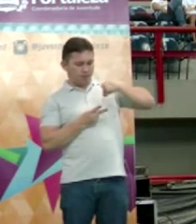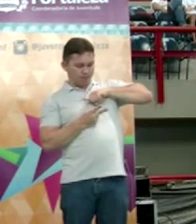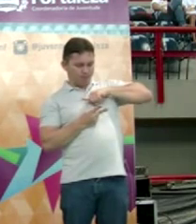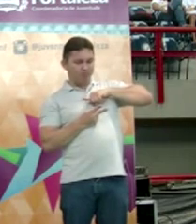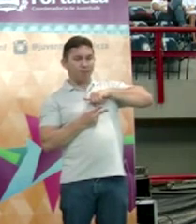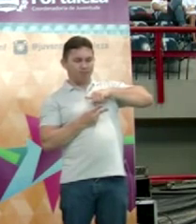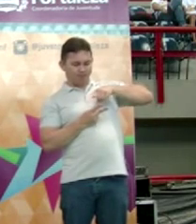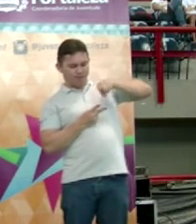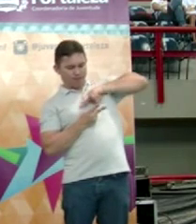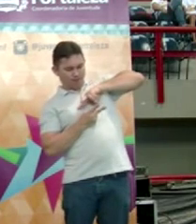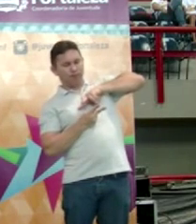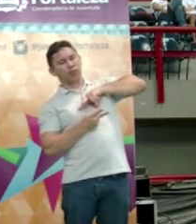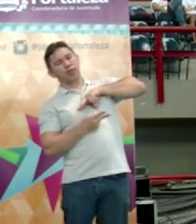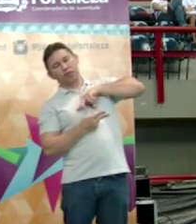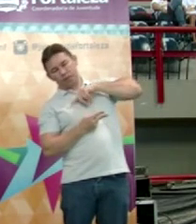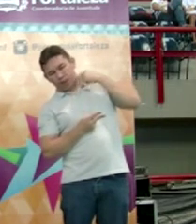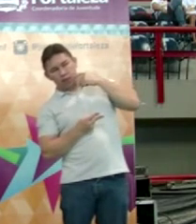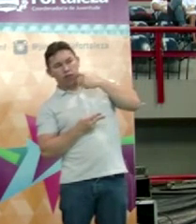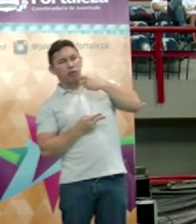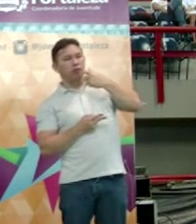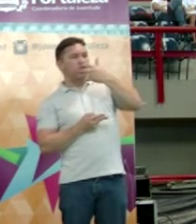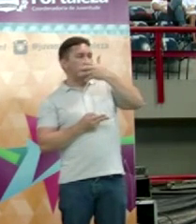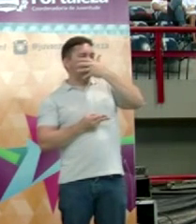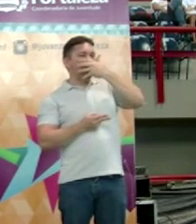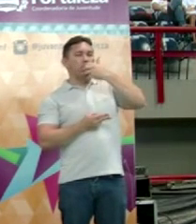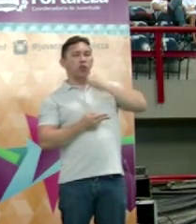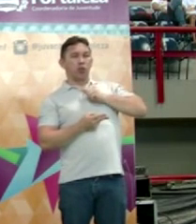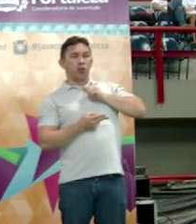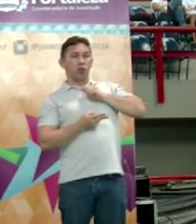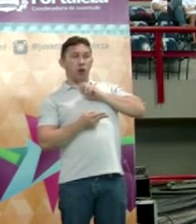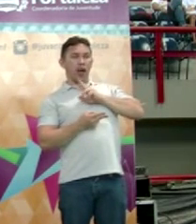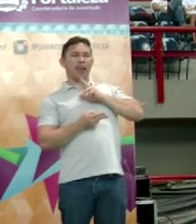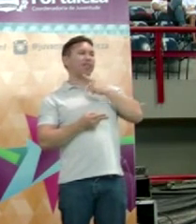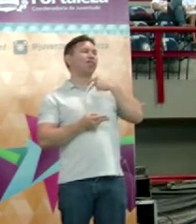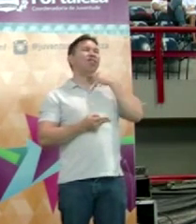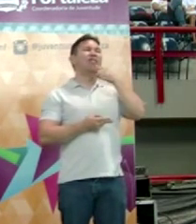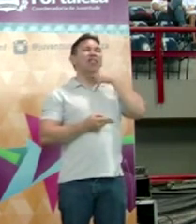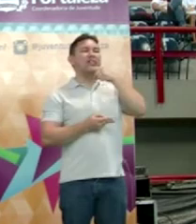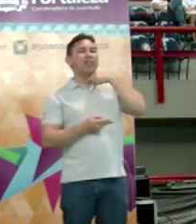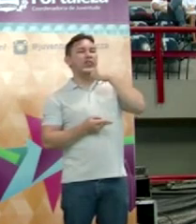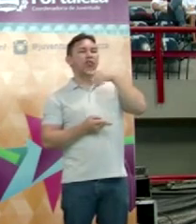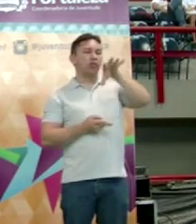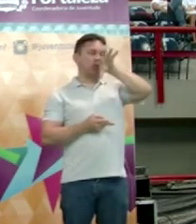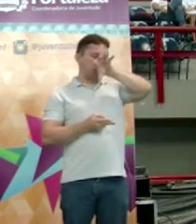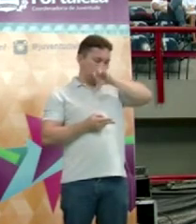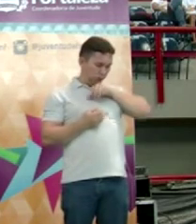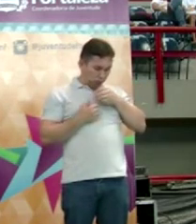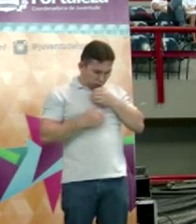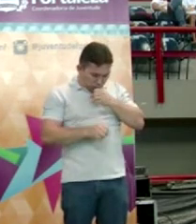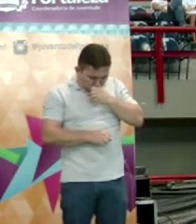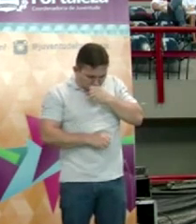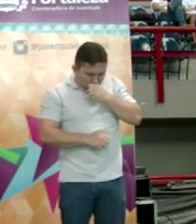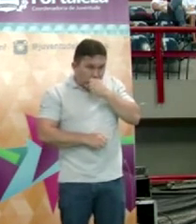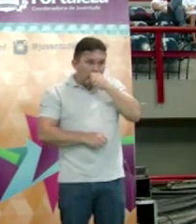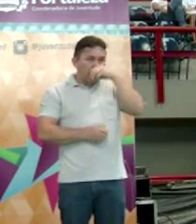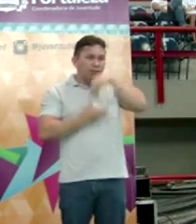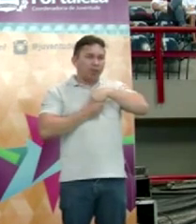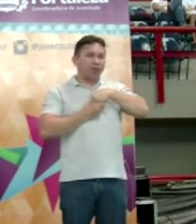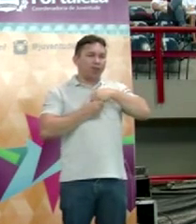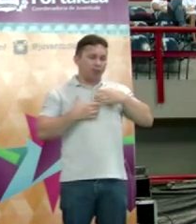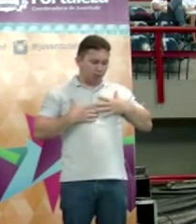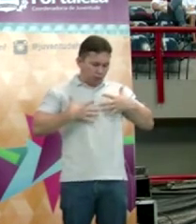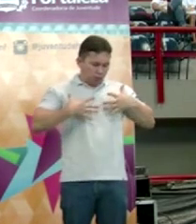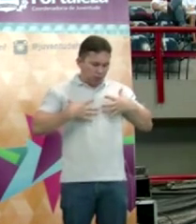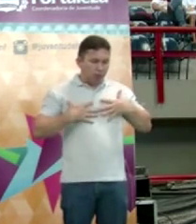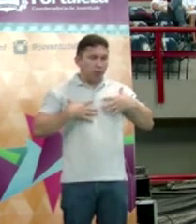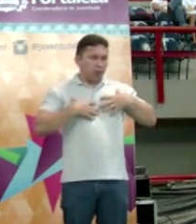naquele episódio, morreram asfixiadas, elas não morreram queimadas. Foi pela intoxicação dos gases que foram